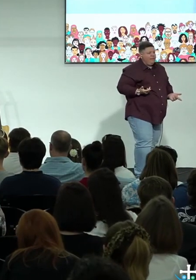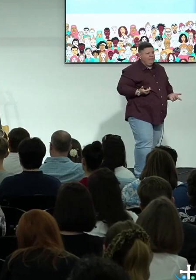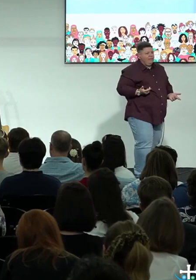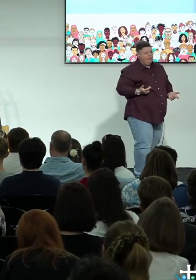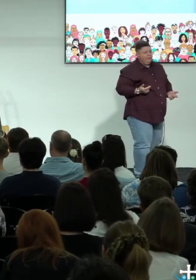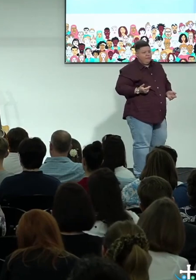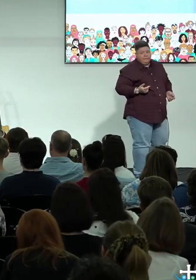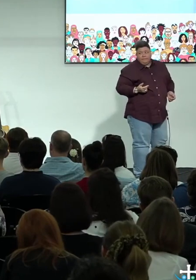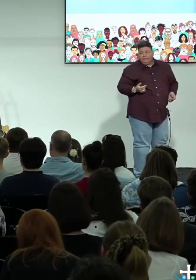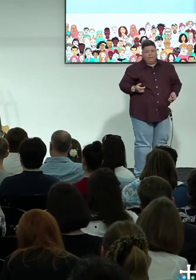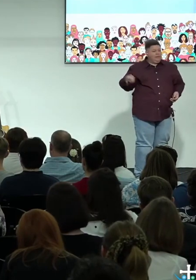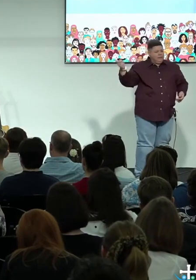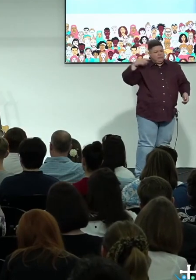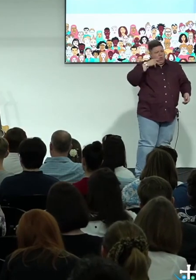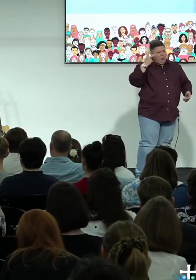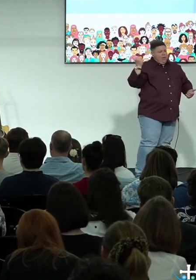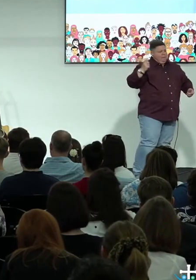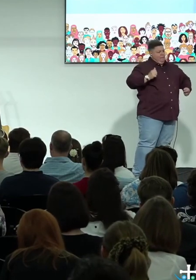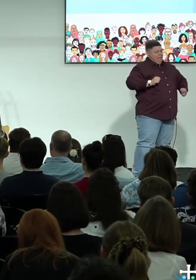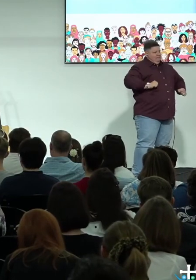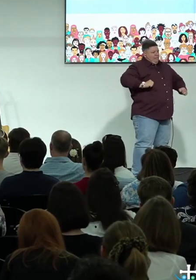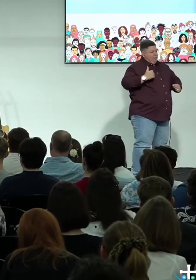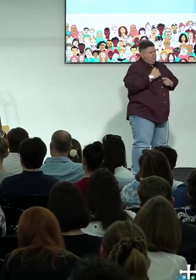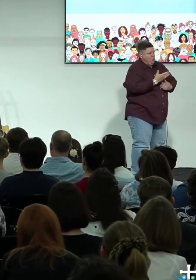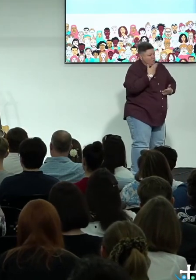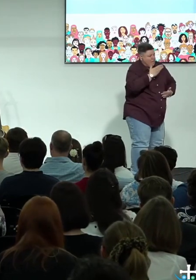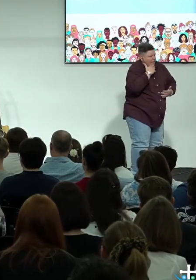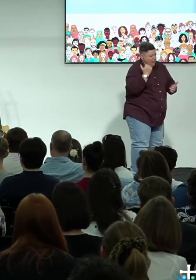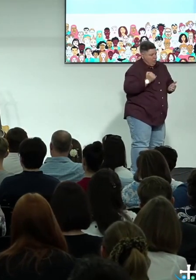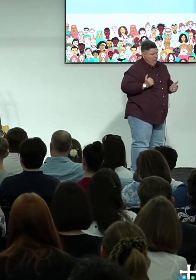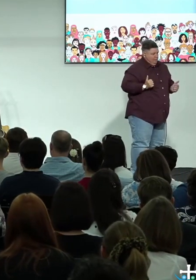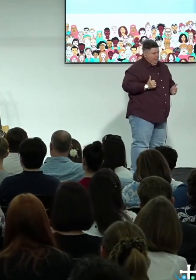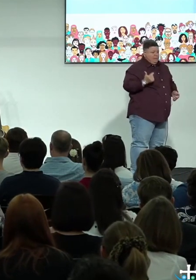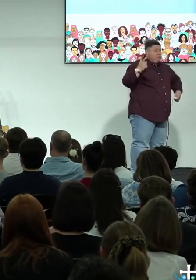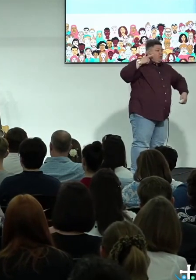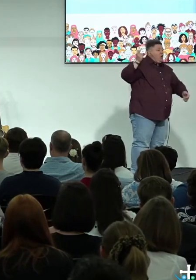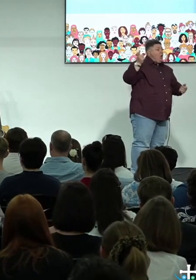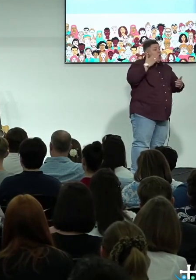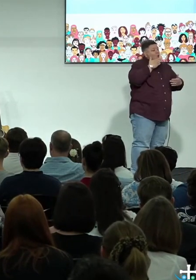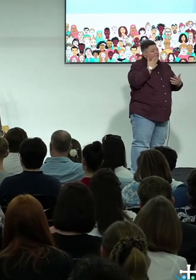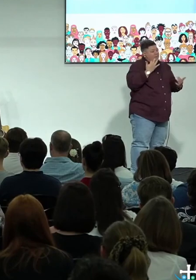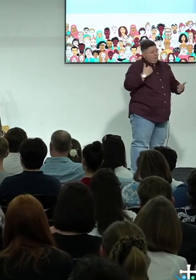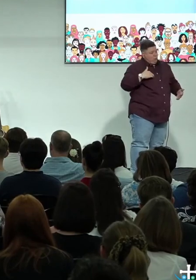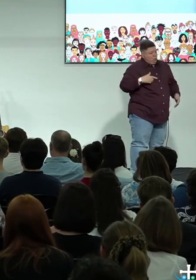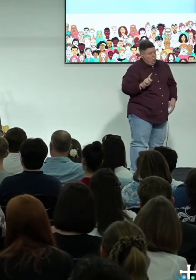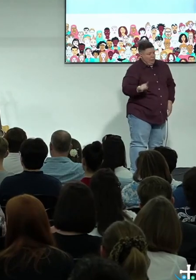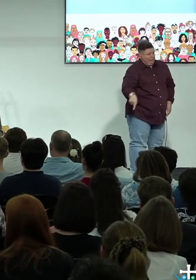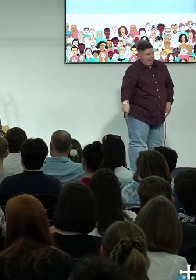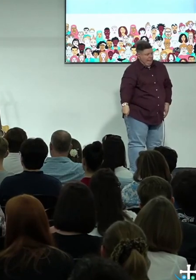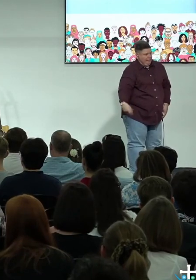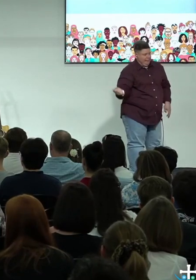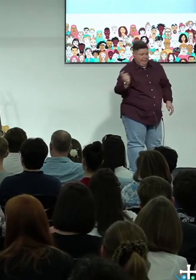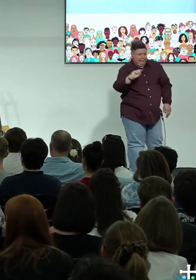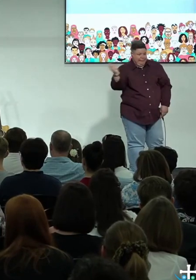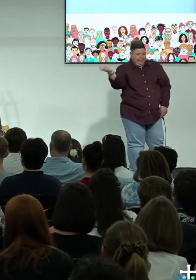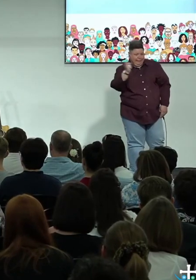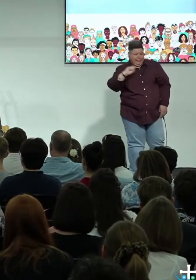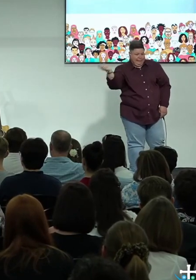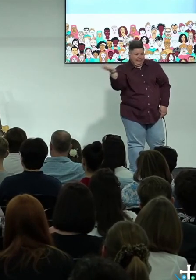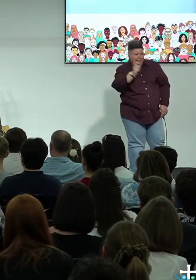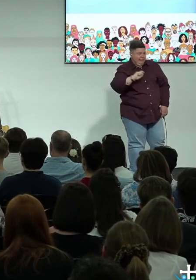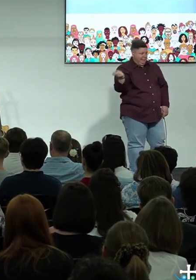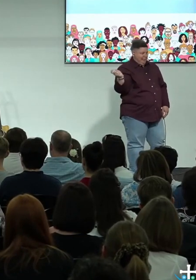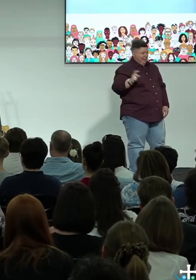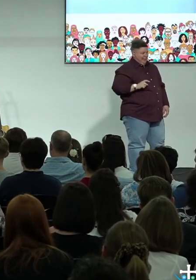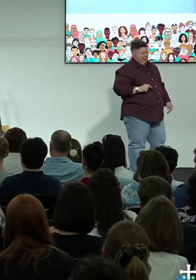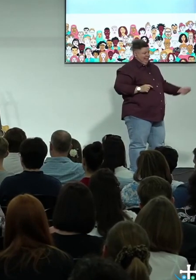meer oefening inkry, van my enigste oefening is op 'n sonoggend hierso. Ek probeer 10,000 tree 'n dag